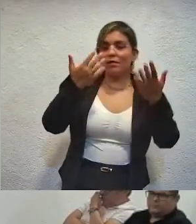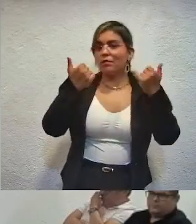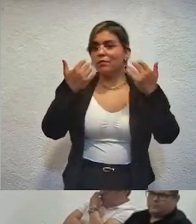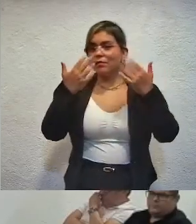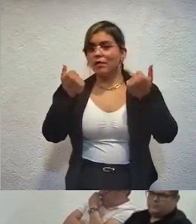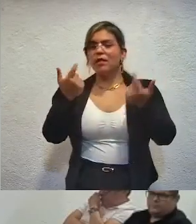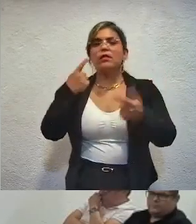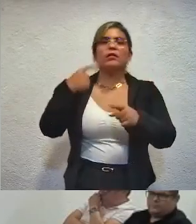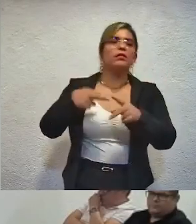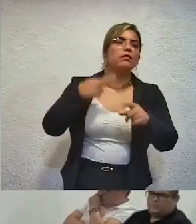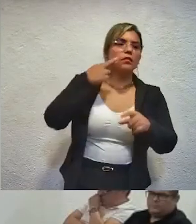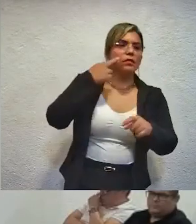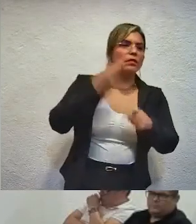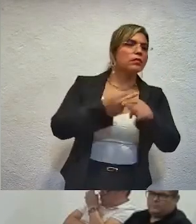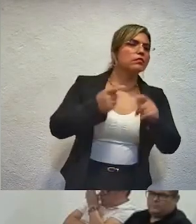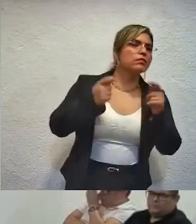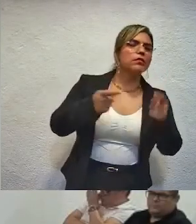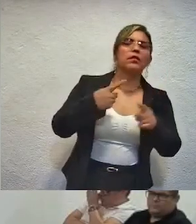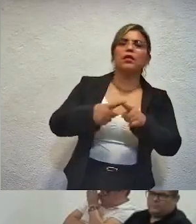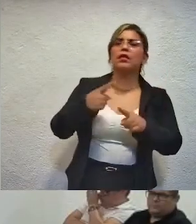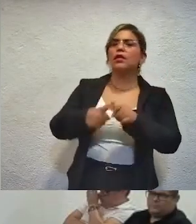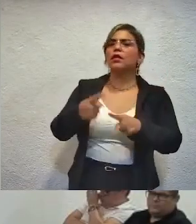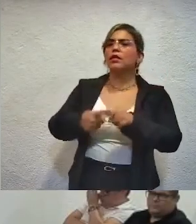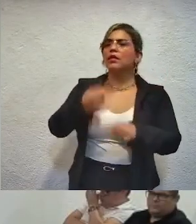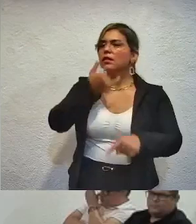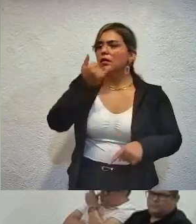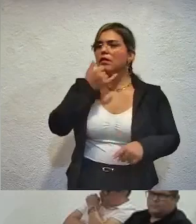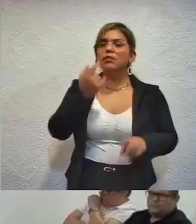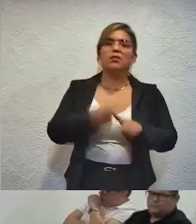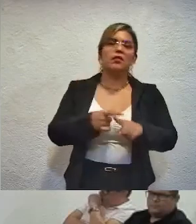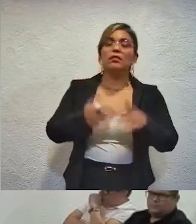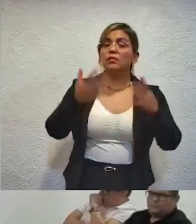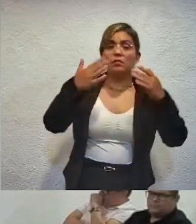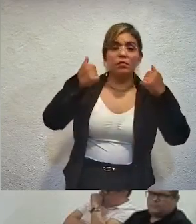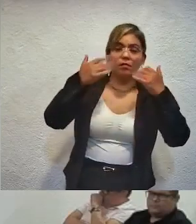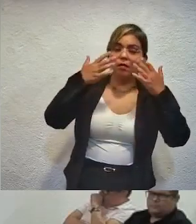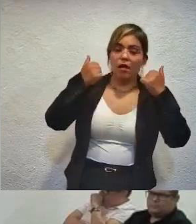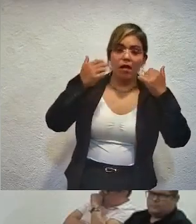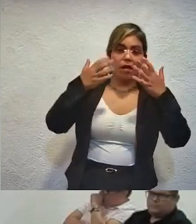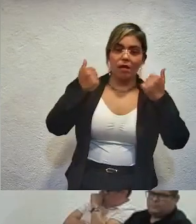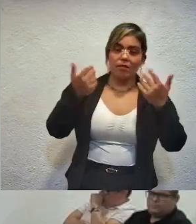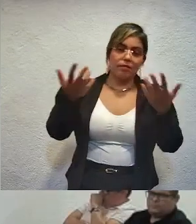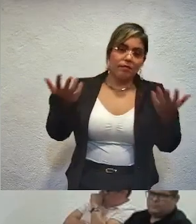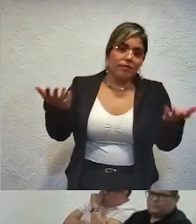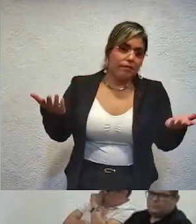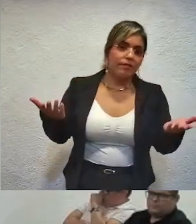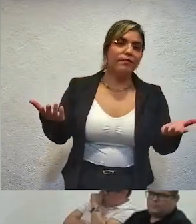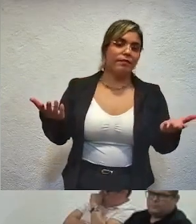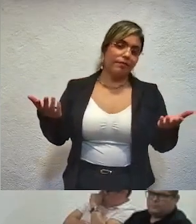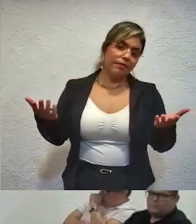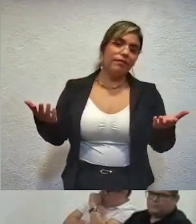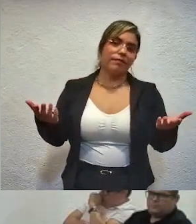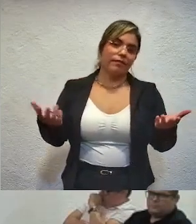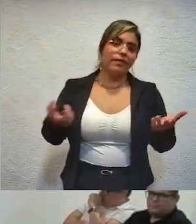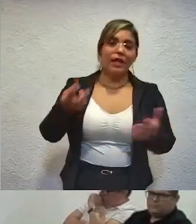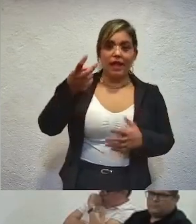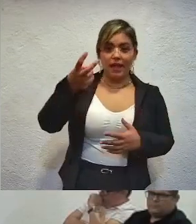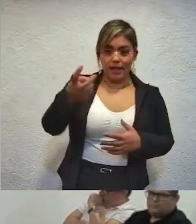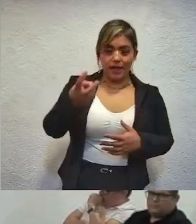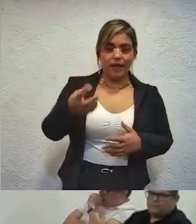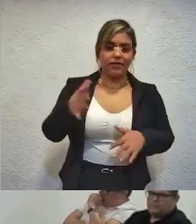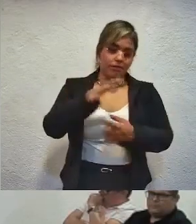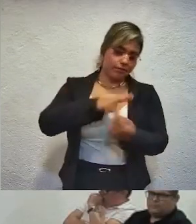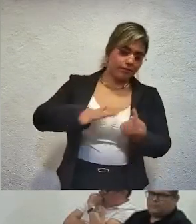declaren responsables de algún ilícito por esos hechos y a partir de ello se pudiera generar un indicio tendente a acreditar el contexto